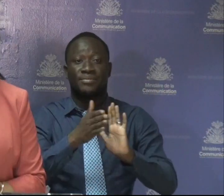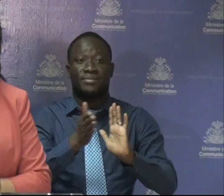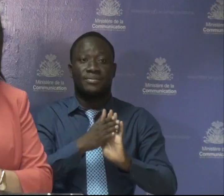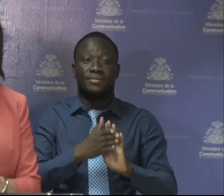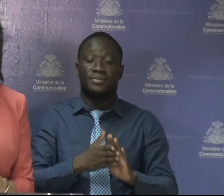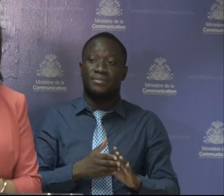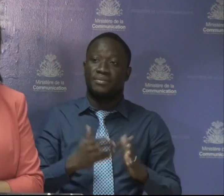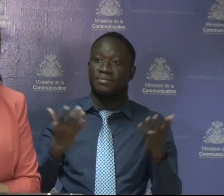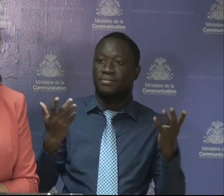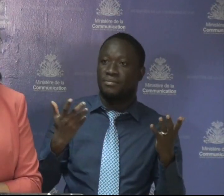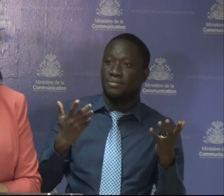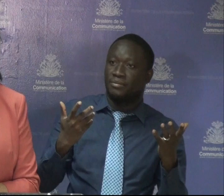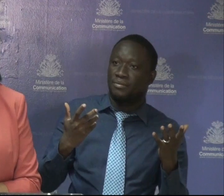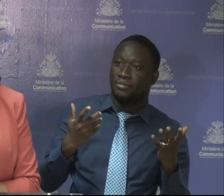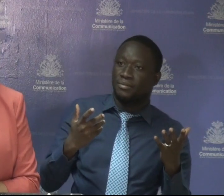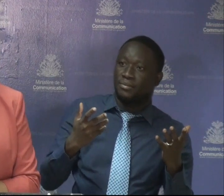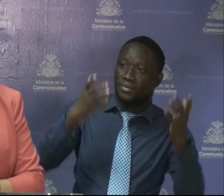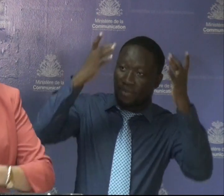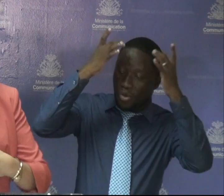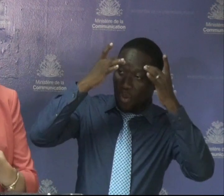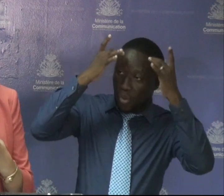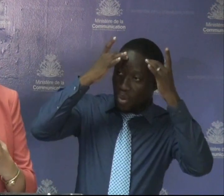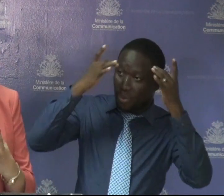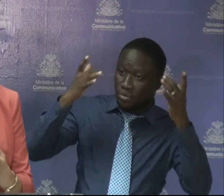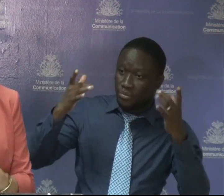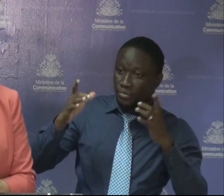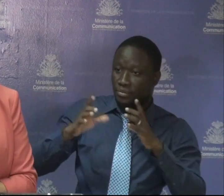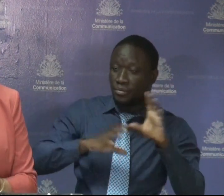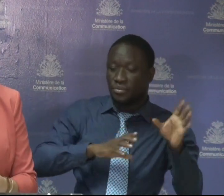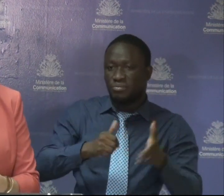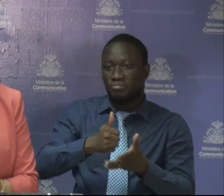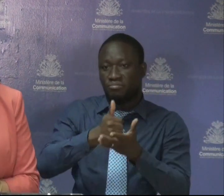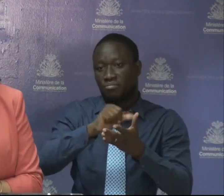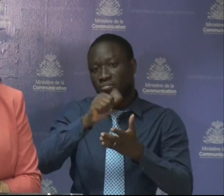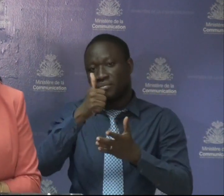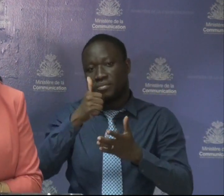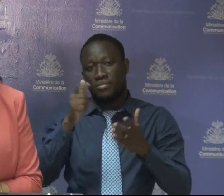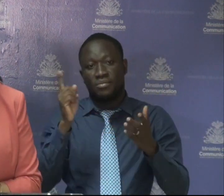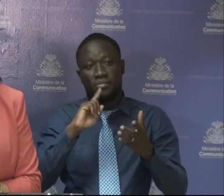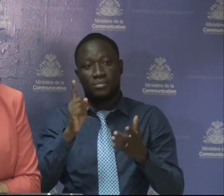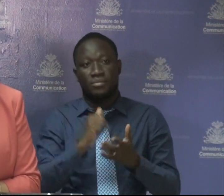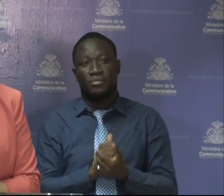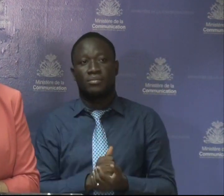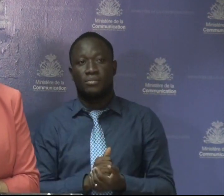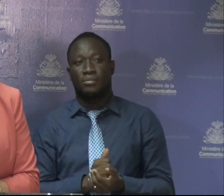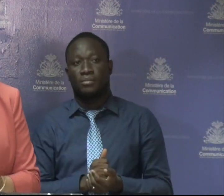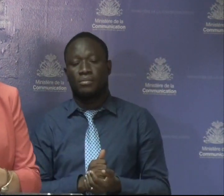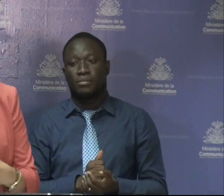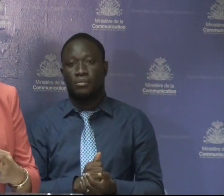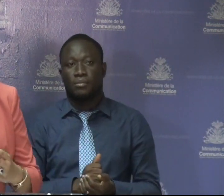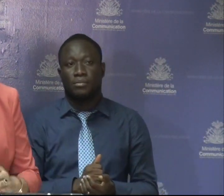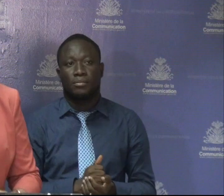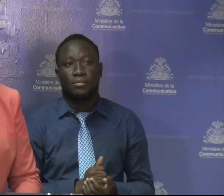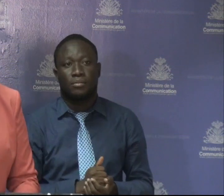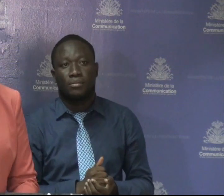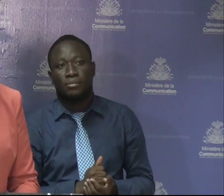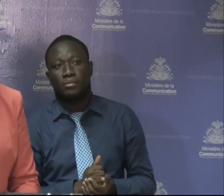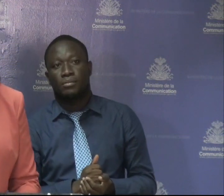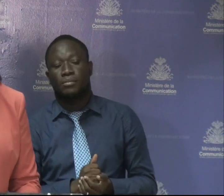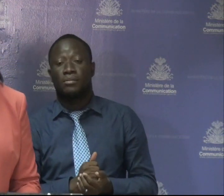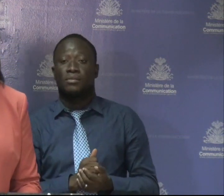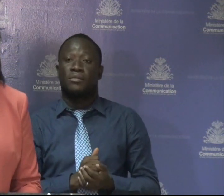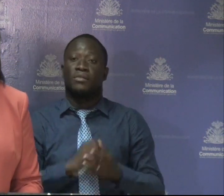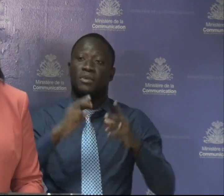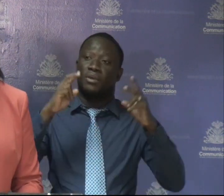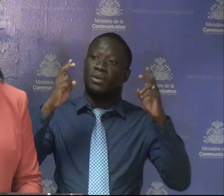orgueil l'autre meilleur tout. Pour fouetter orgueil l'autre monde qui vit dans l'autre côté, en tout, dans le pays. En tout. Et au niveau de diagnostic, en tout,